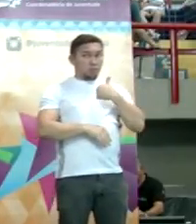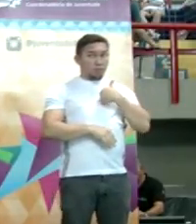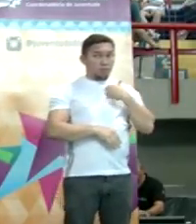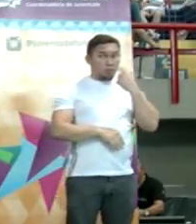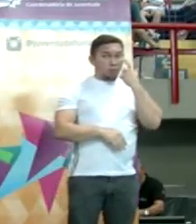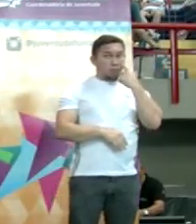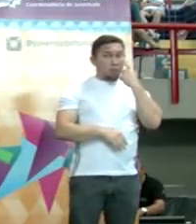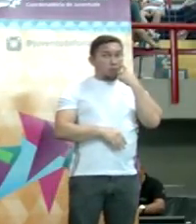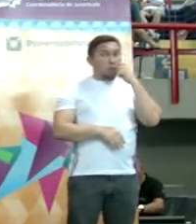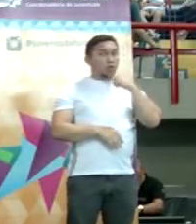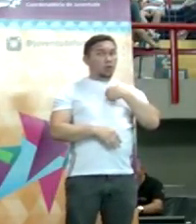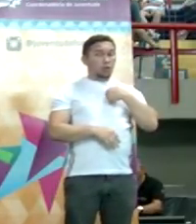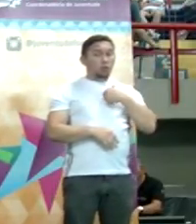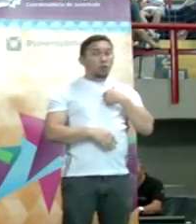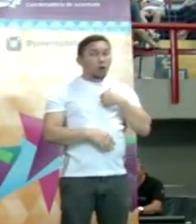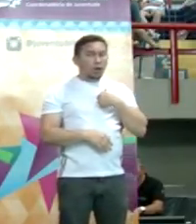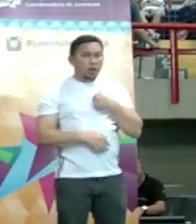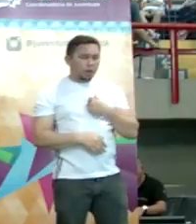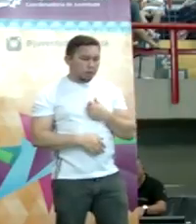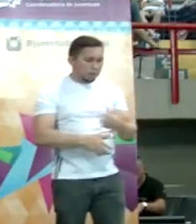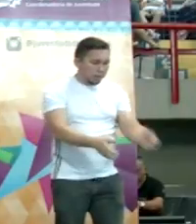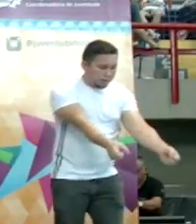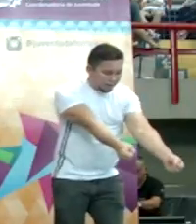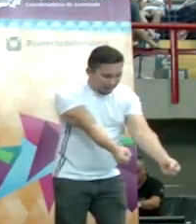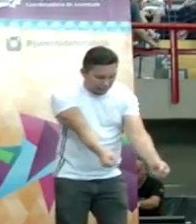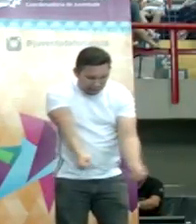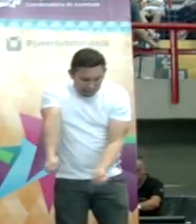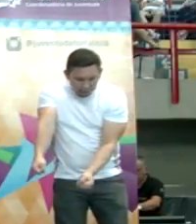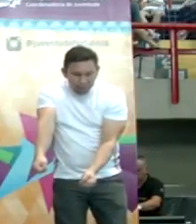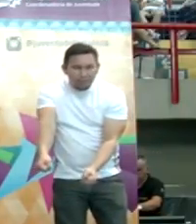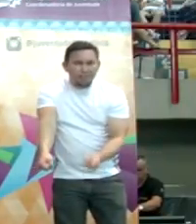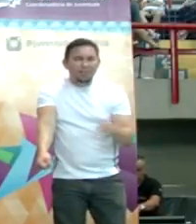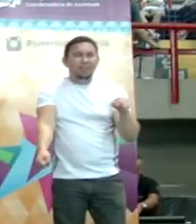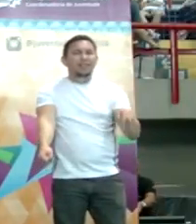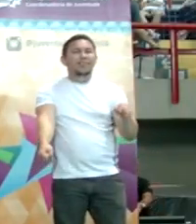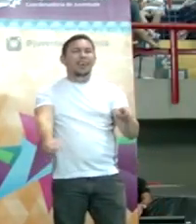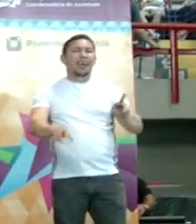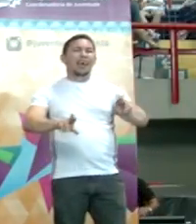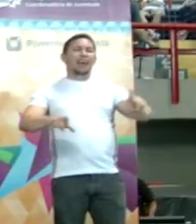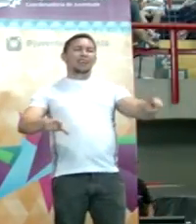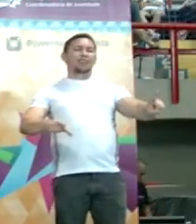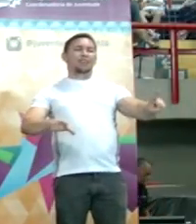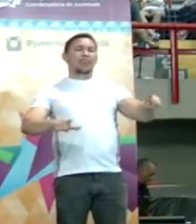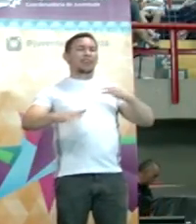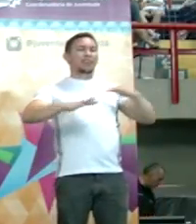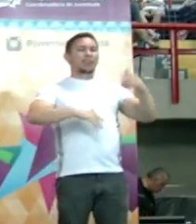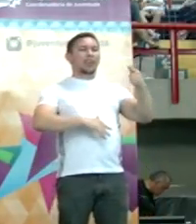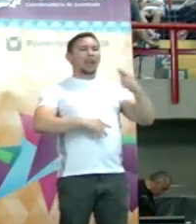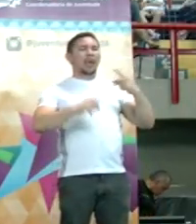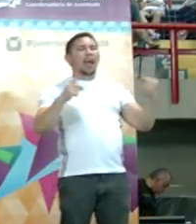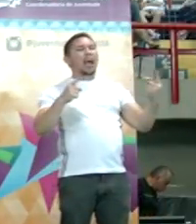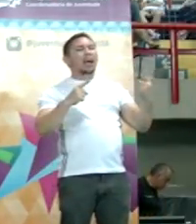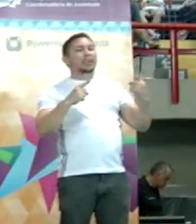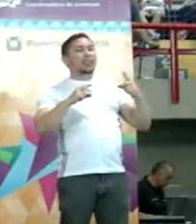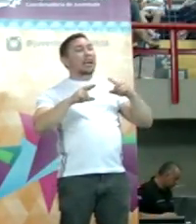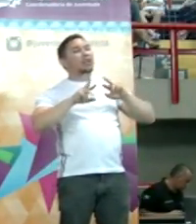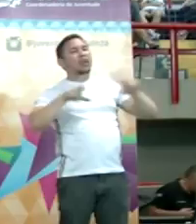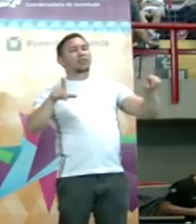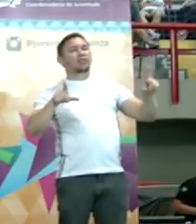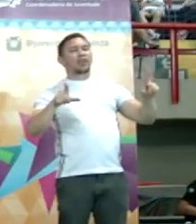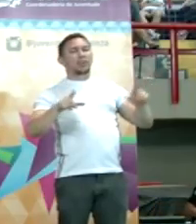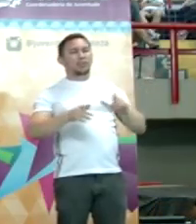eu arrasto alguma coisa, aí essa alguma coisa, o atrito é contra o movimento. Todo mundo